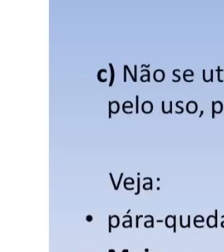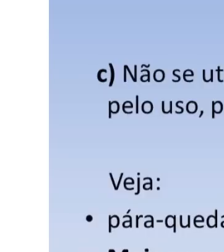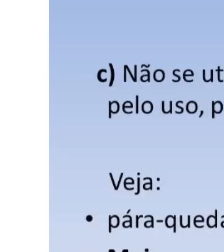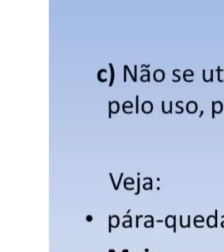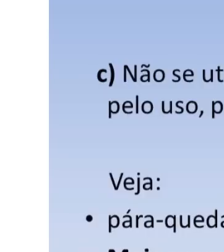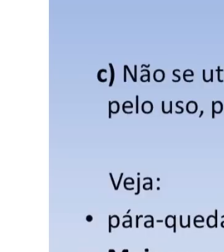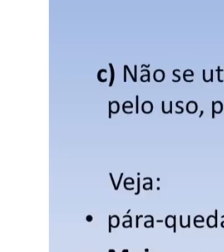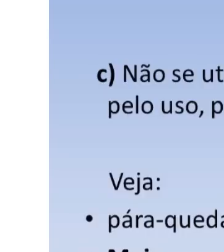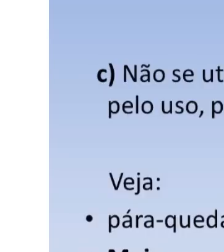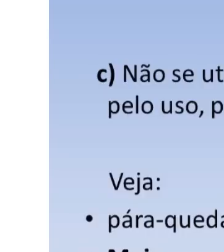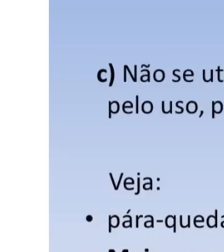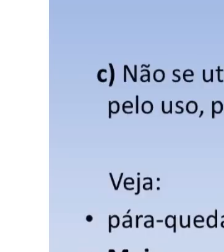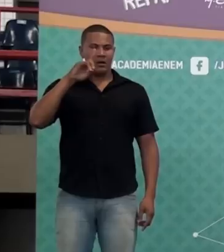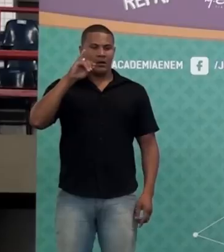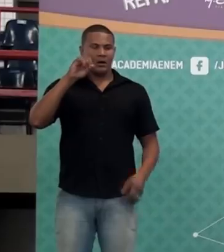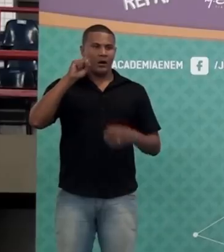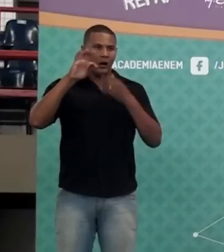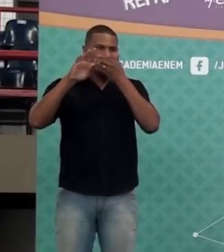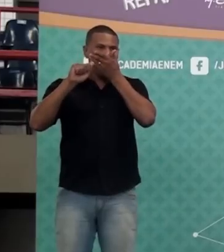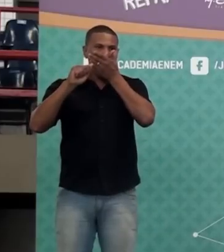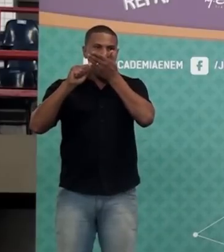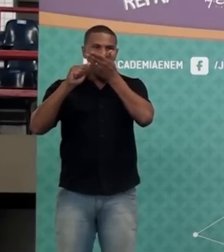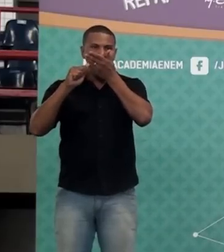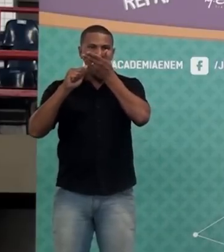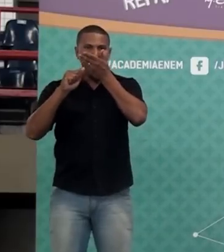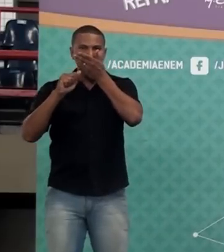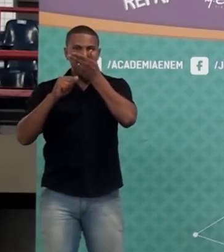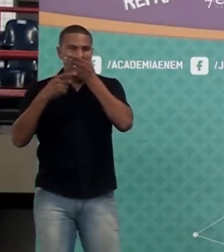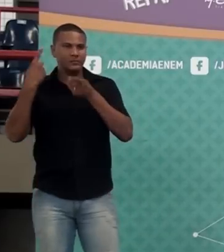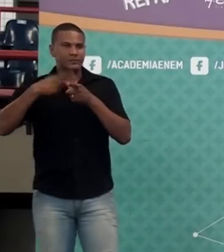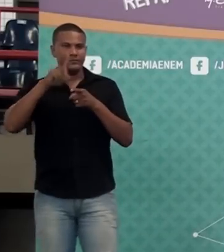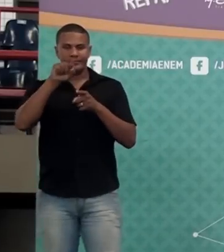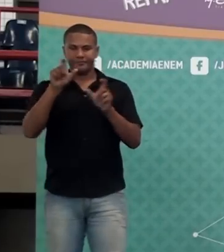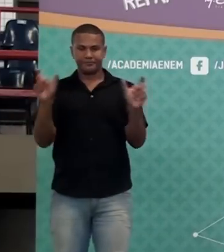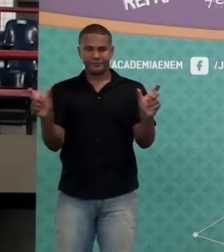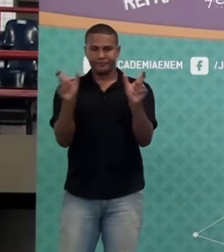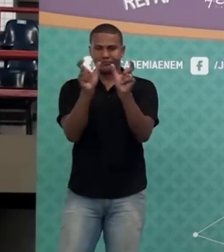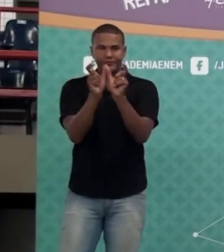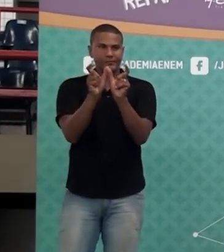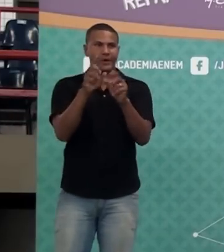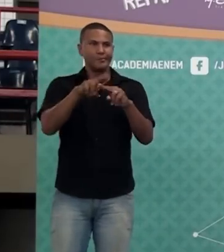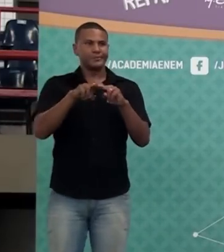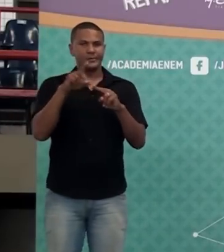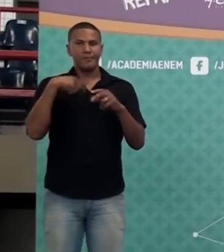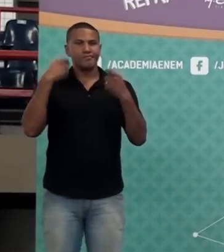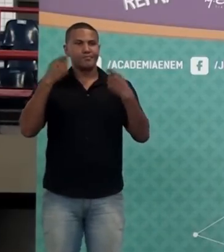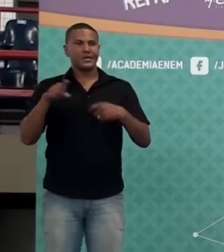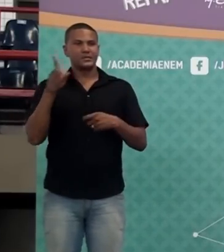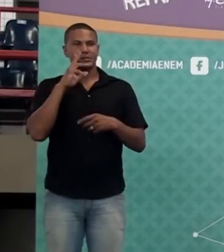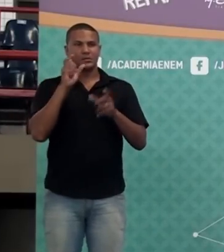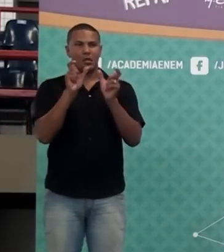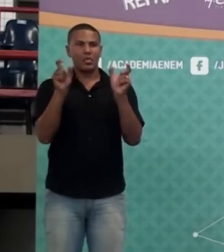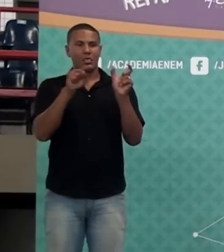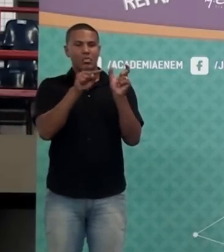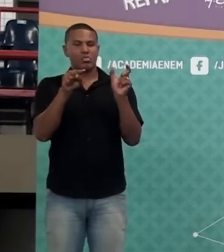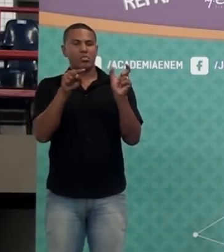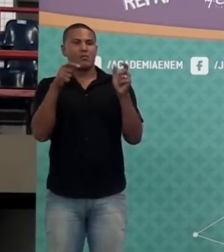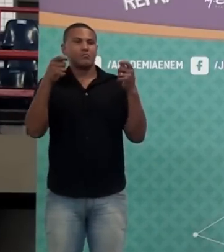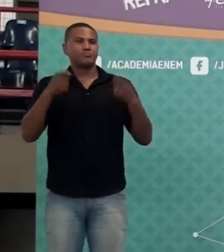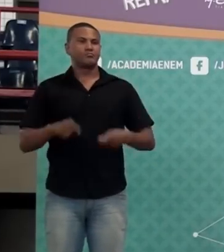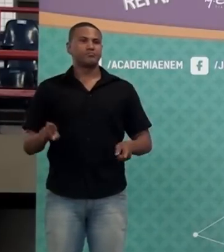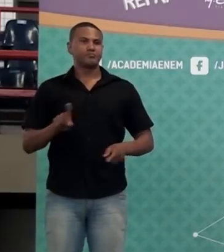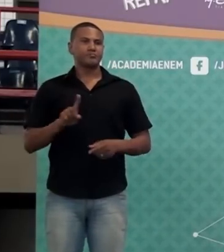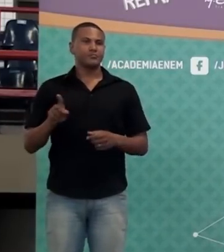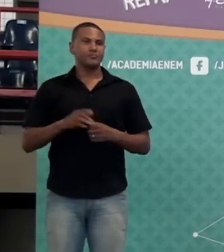por isso. As palavras se juntaram por justa posição e nós não formatamos mais essa exemplificação